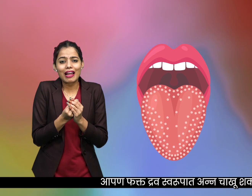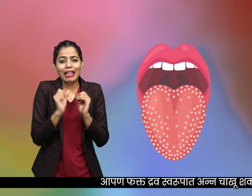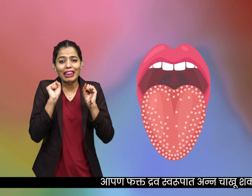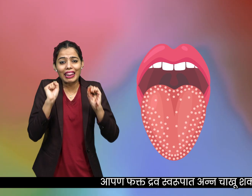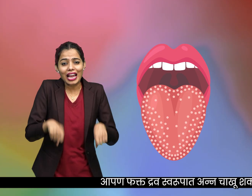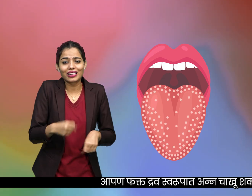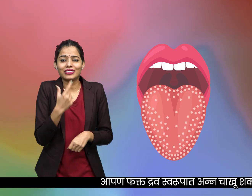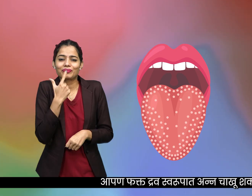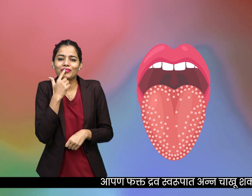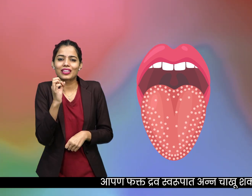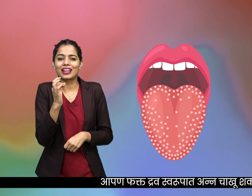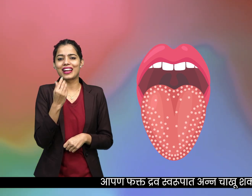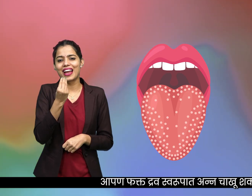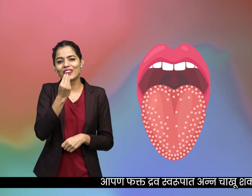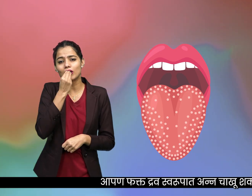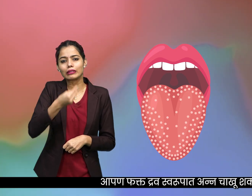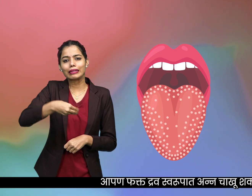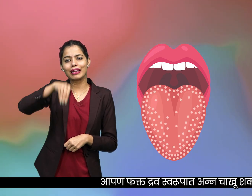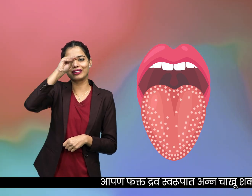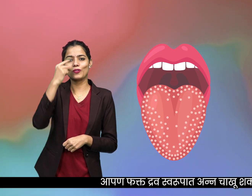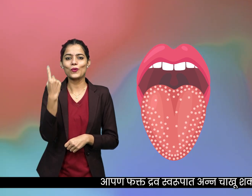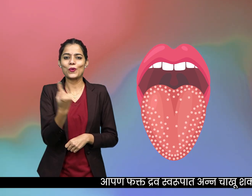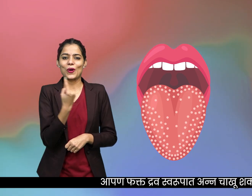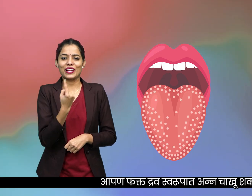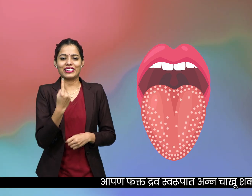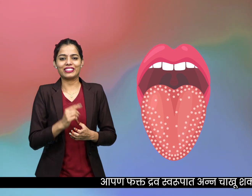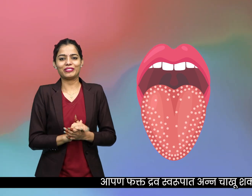आपण फक्त द्रव स्वरूपात अन्न चाखू शकतो.